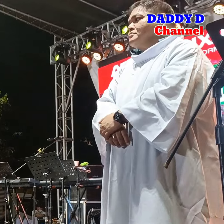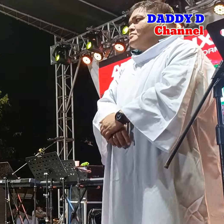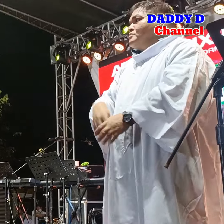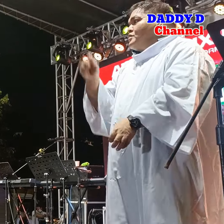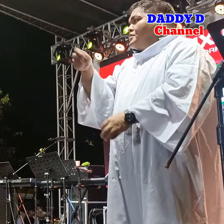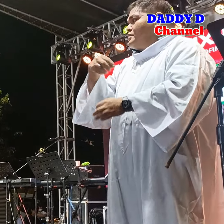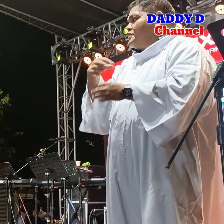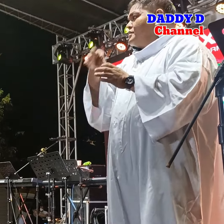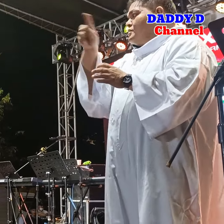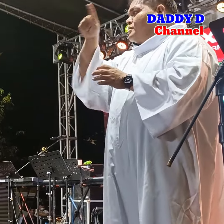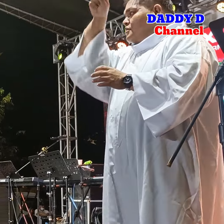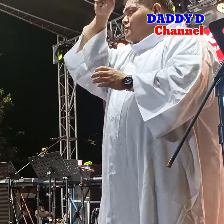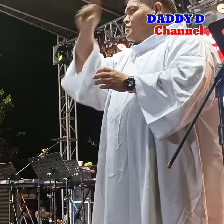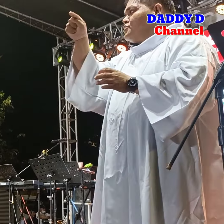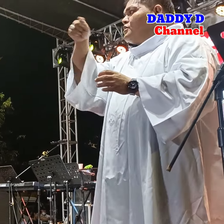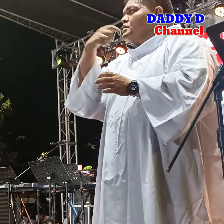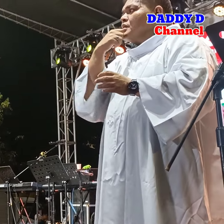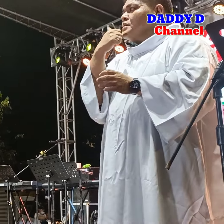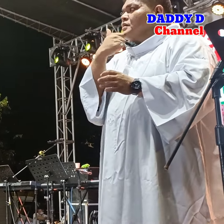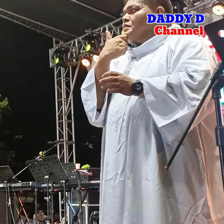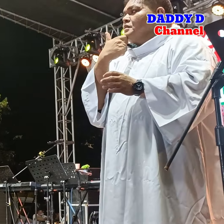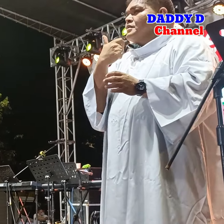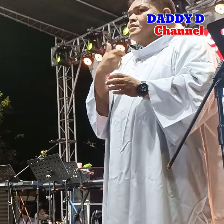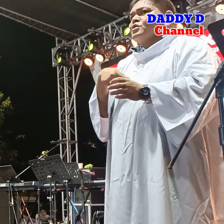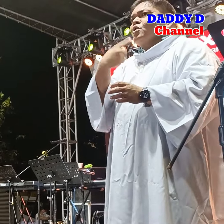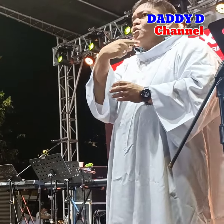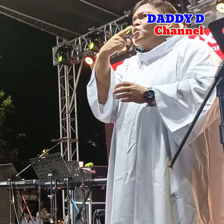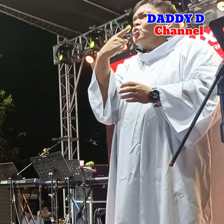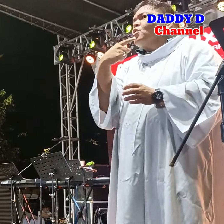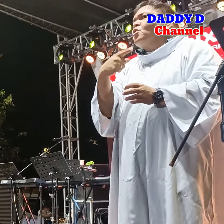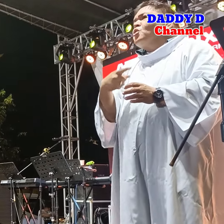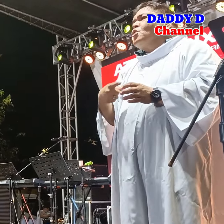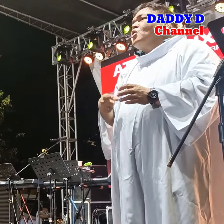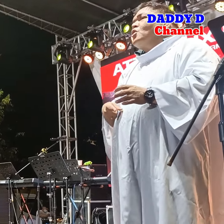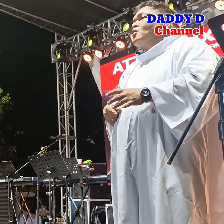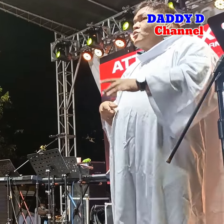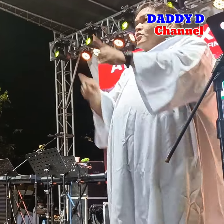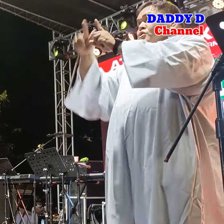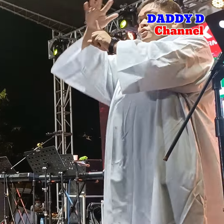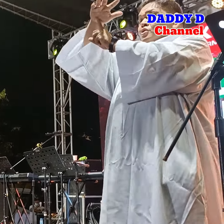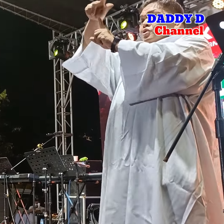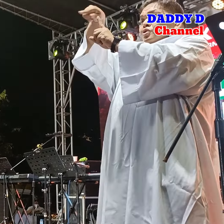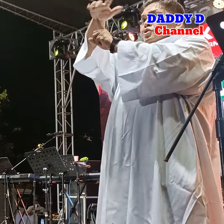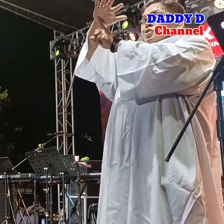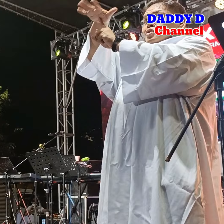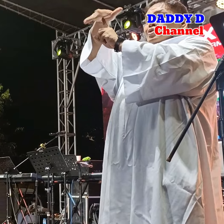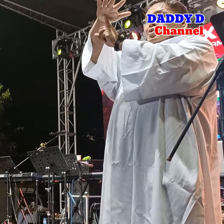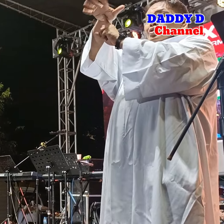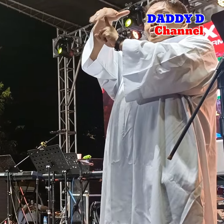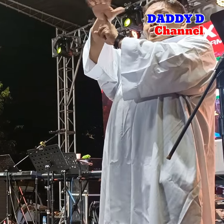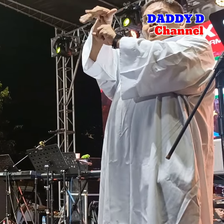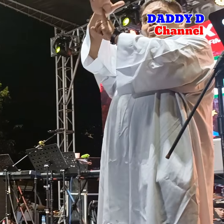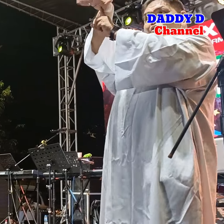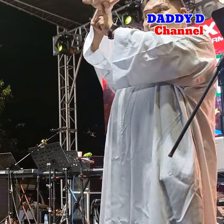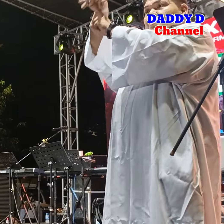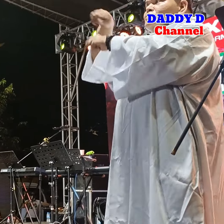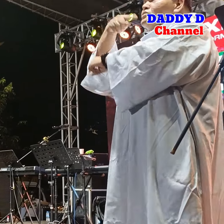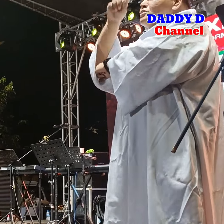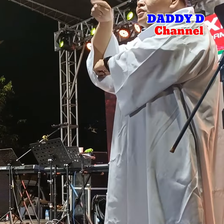Nung tayo nagtatanong, sino yung nakasakay sa chopper? Sinagot ba tayo?